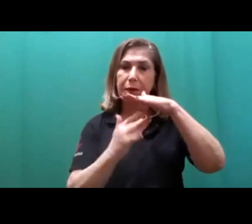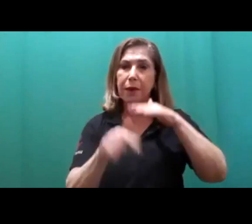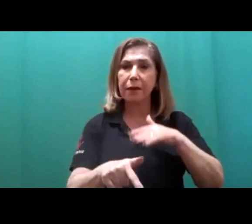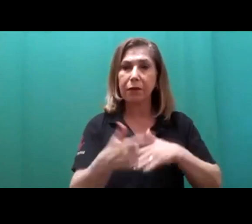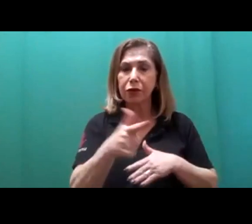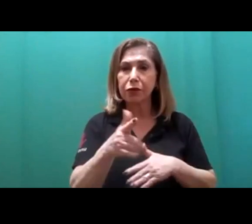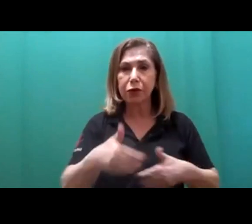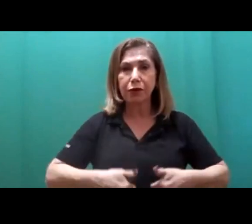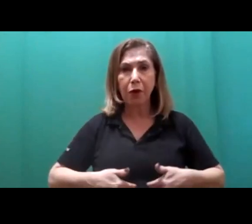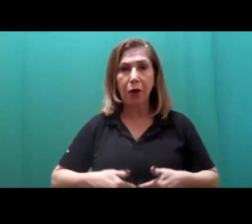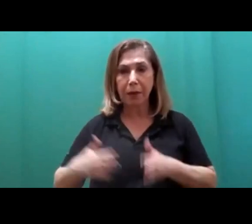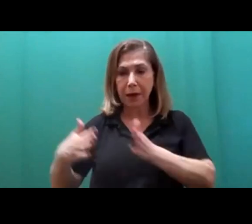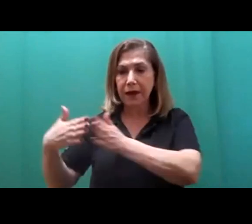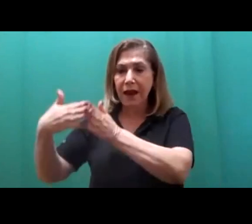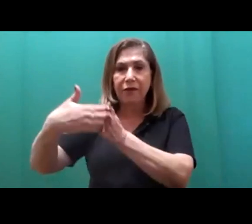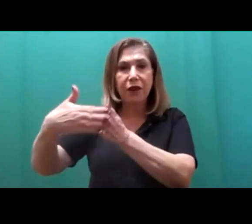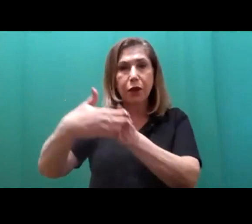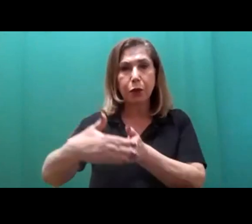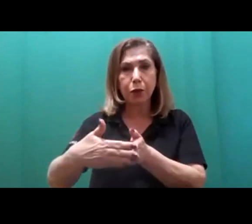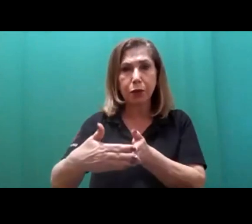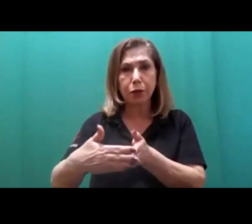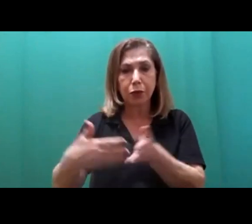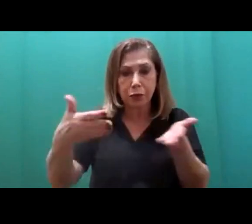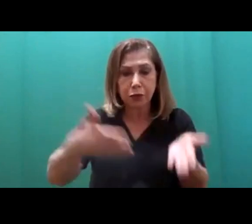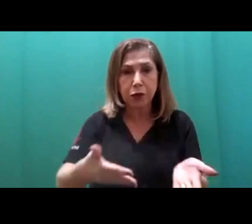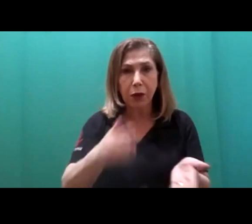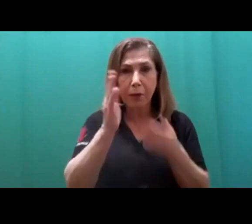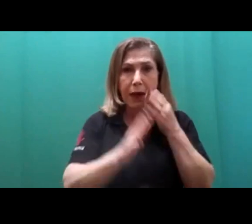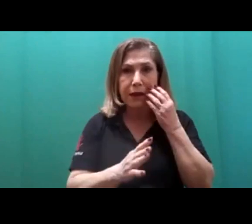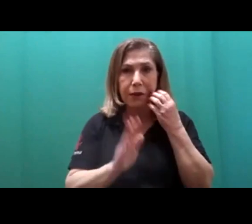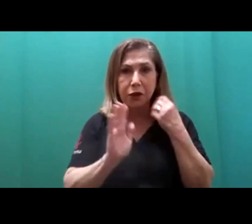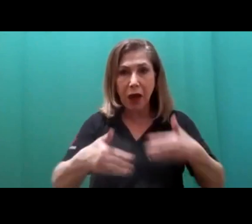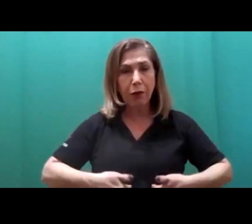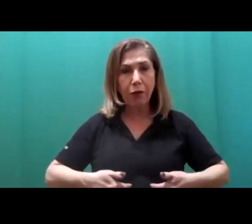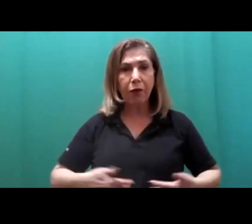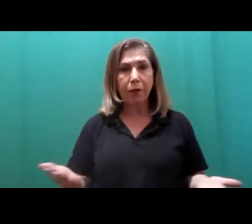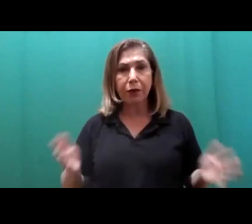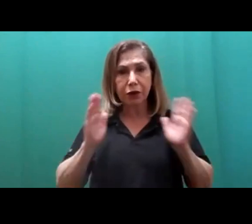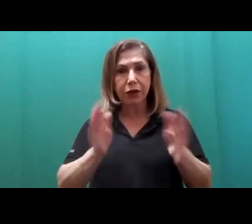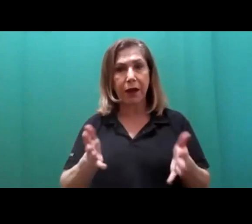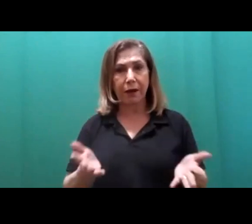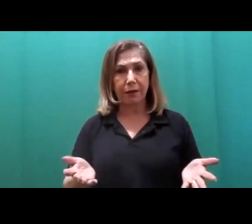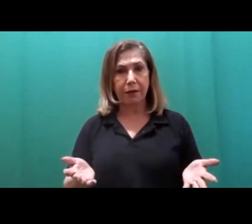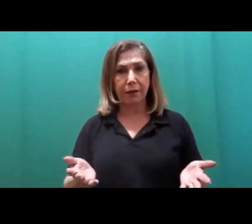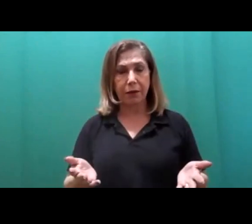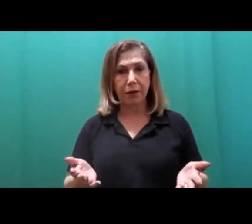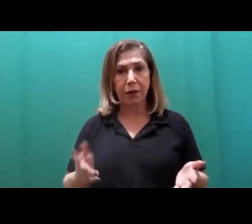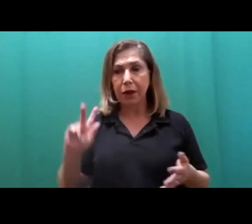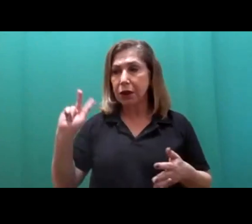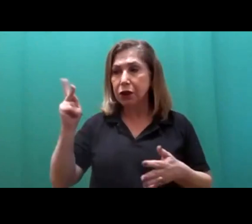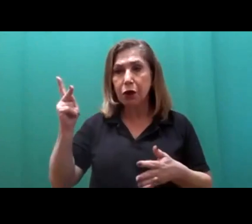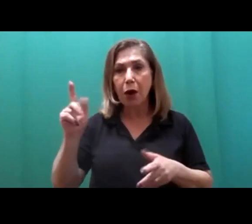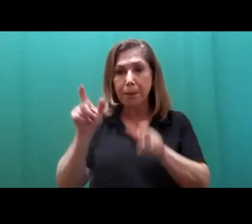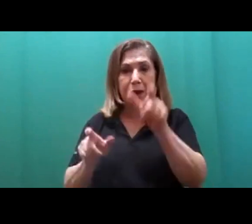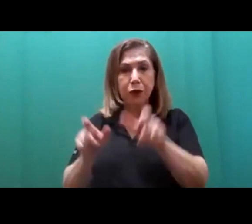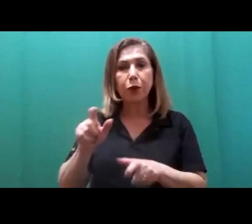tumbeiros são os navios negreiros. E quando ela chega no Brasil, ela já chega com fome. Ou seja, o histórico dessa população negra